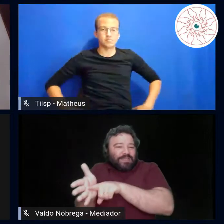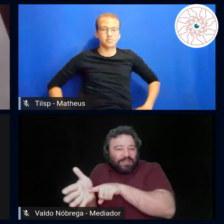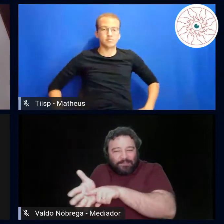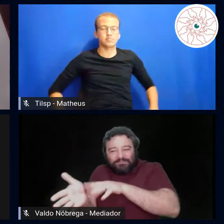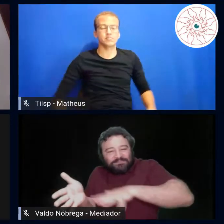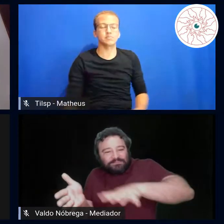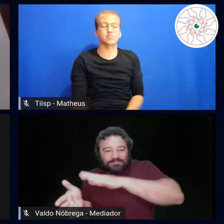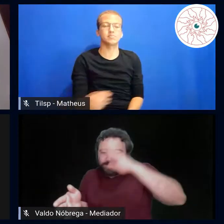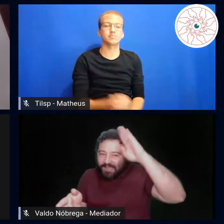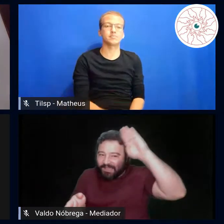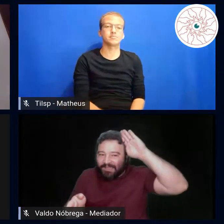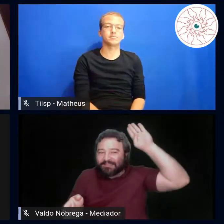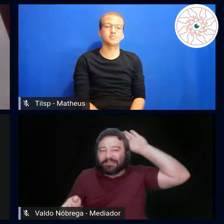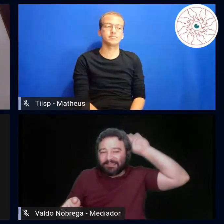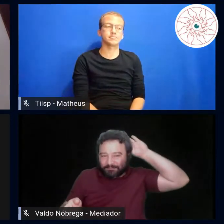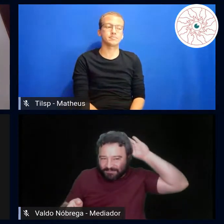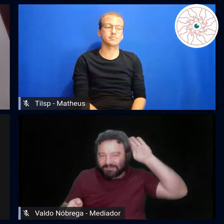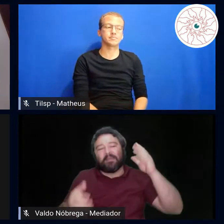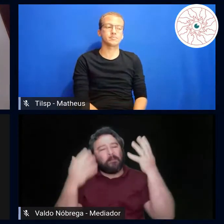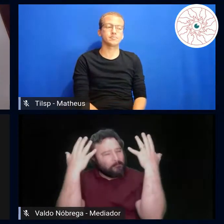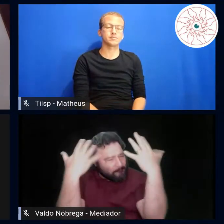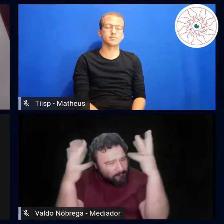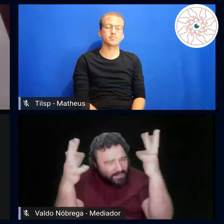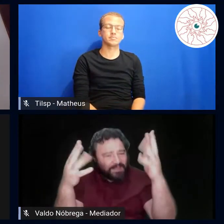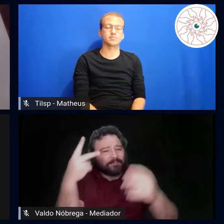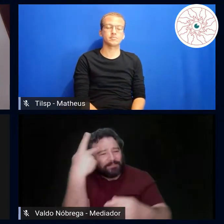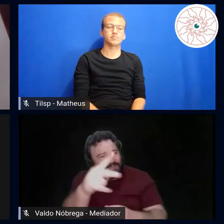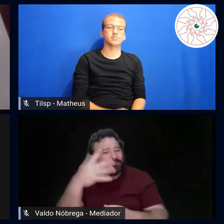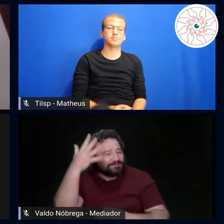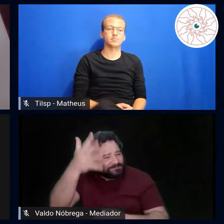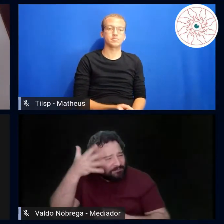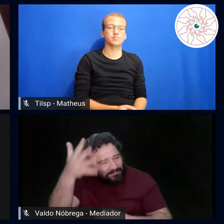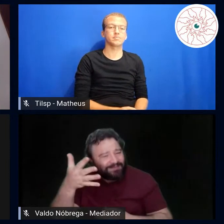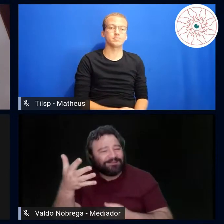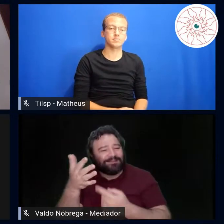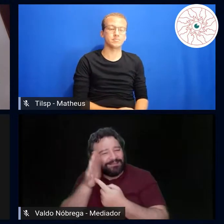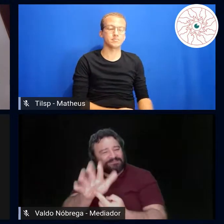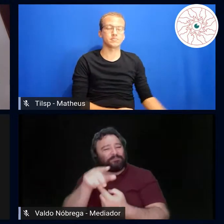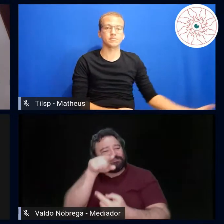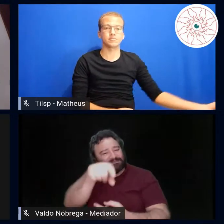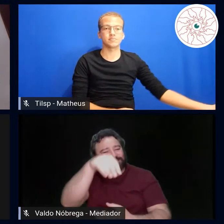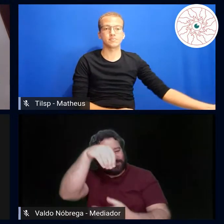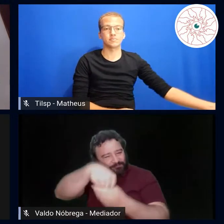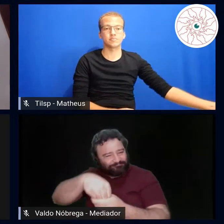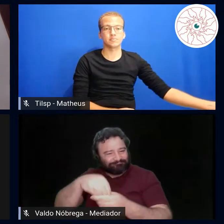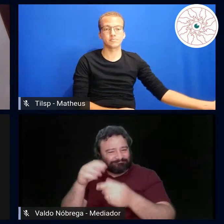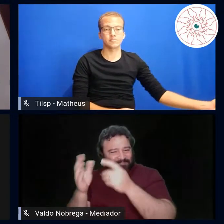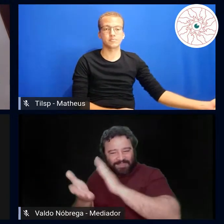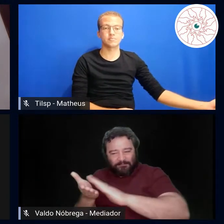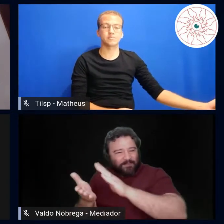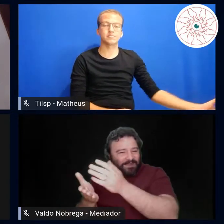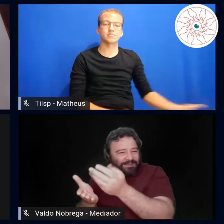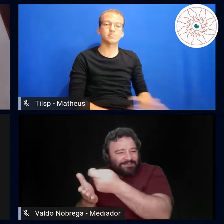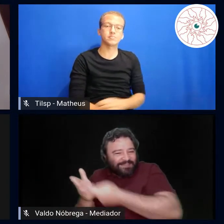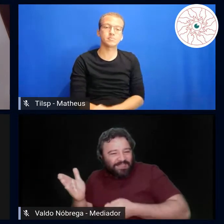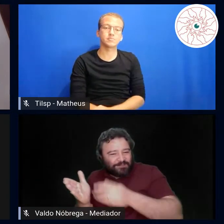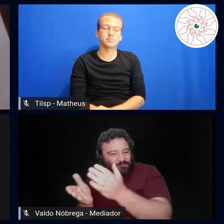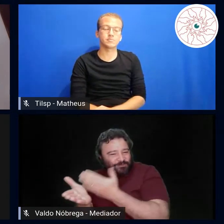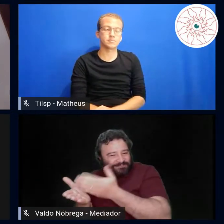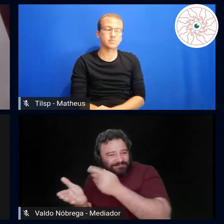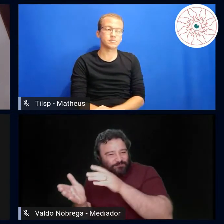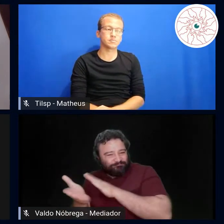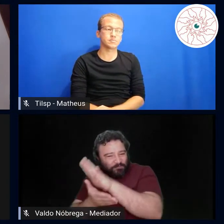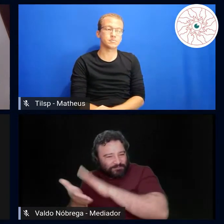esferas. Então, nós temos que fomentar, valorizar este trabalho acadêmico. Parabéns pela sua palestra, pela sua